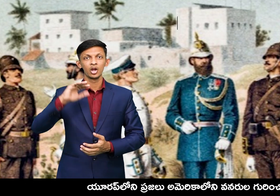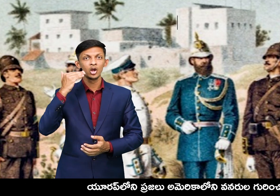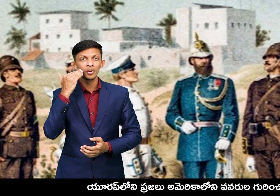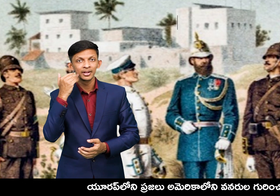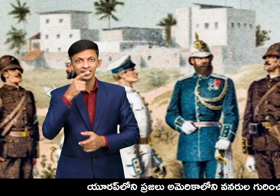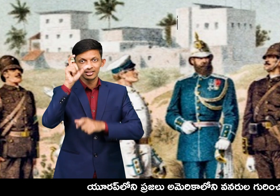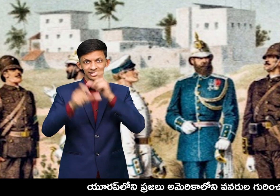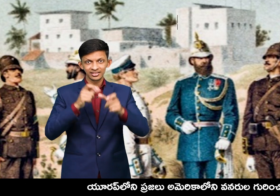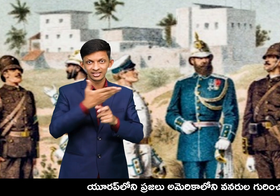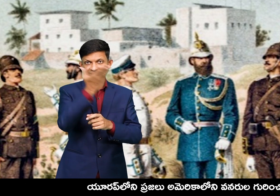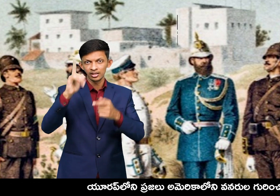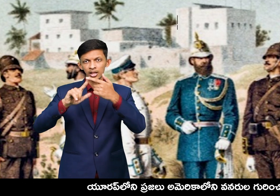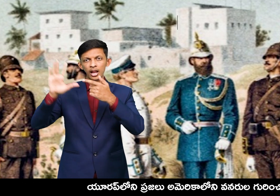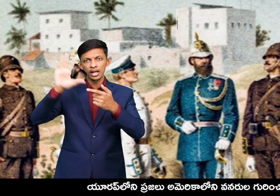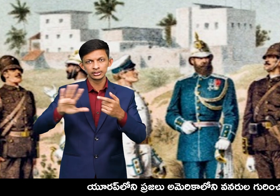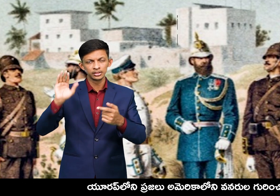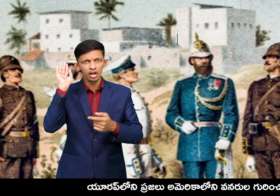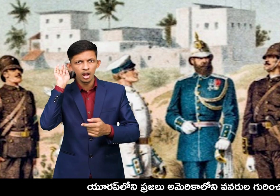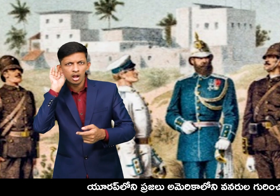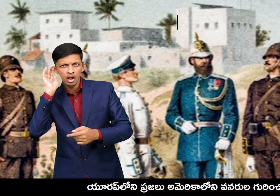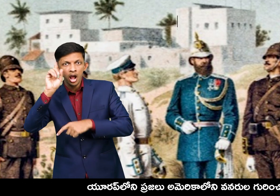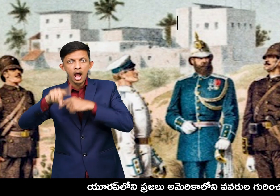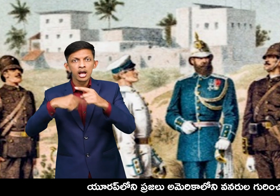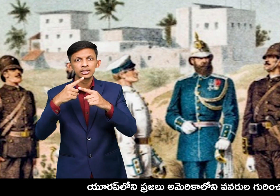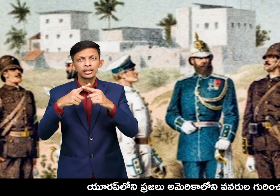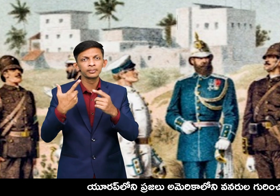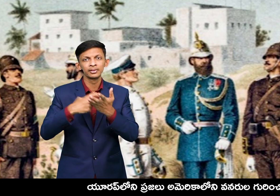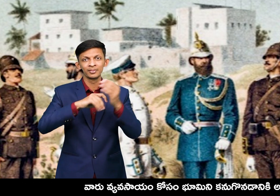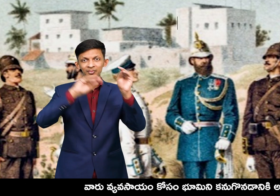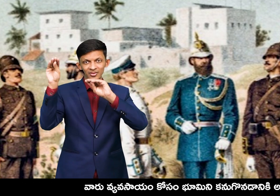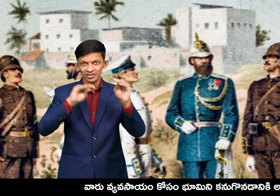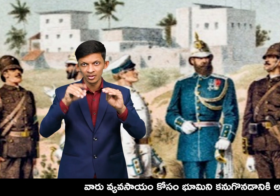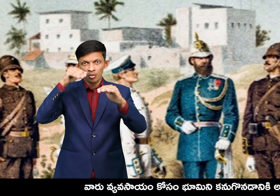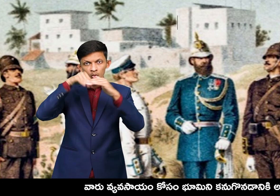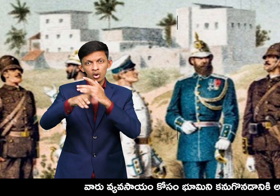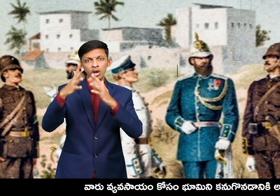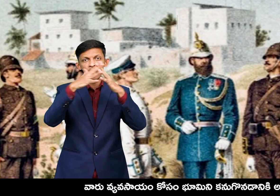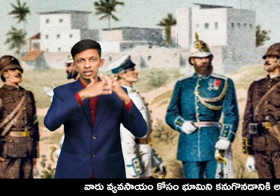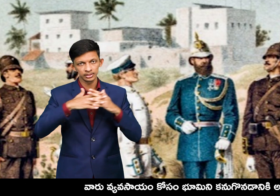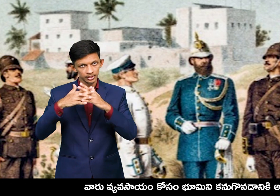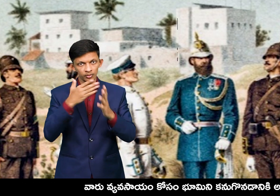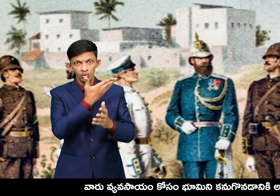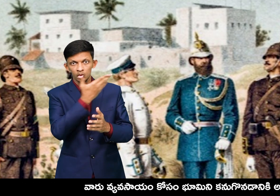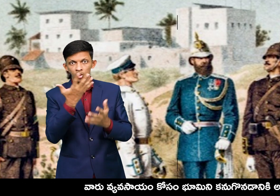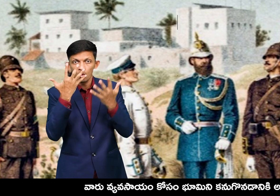యూరప్లోని ప్రజలు అమెరికాలోని వనరుల గురించి విన్నప్పుడు వారు వ్యవసాయం కోసం భూమిని